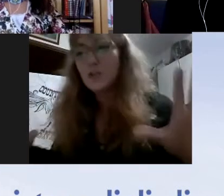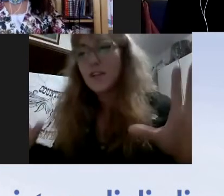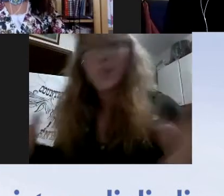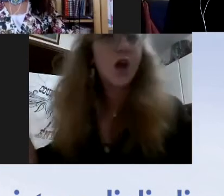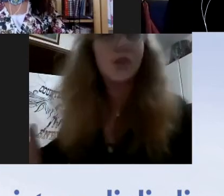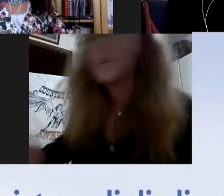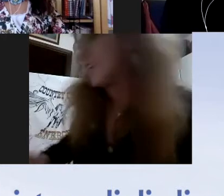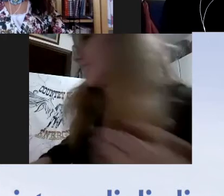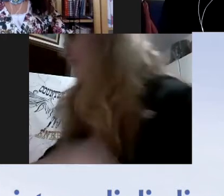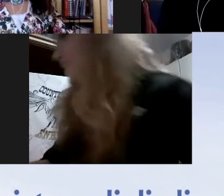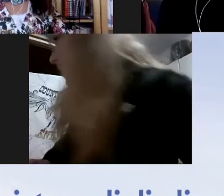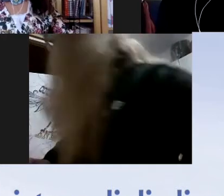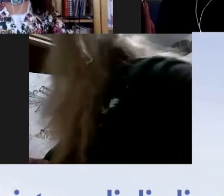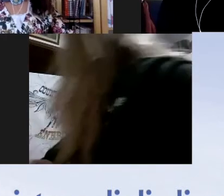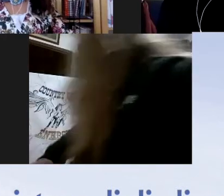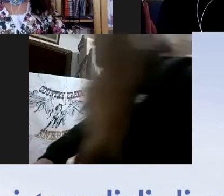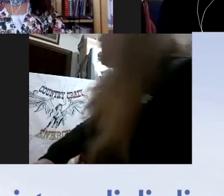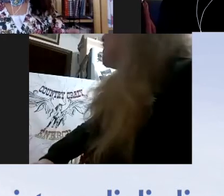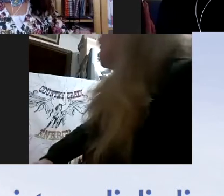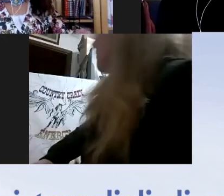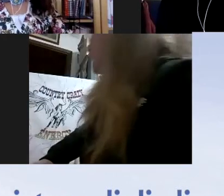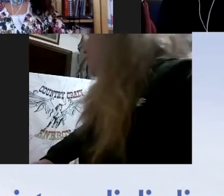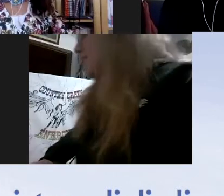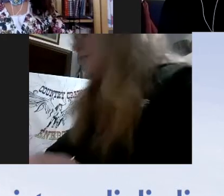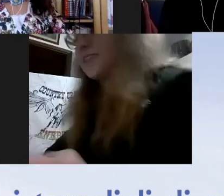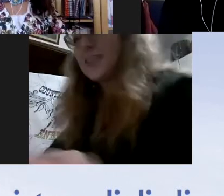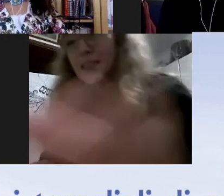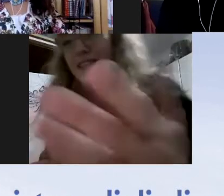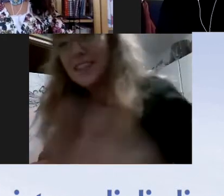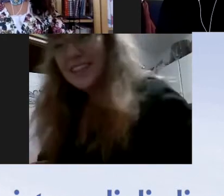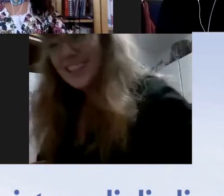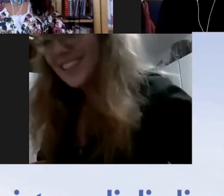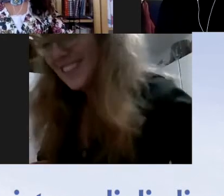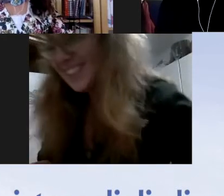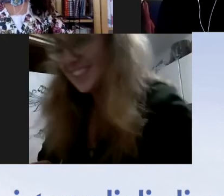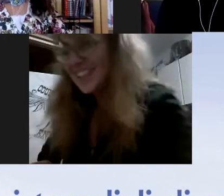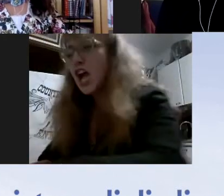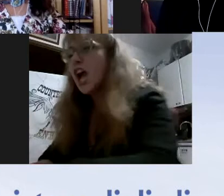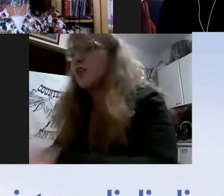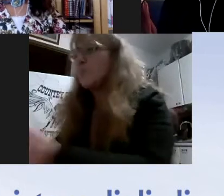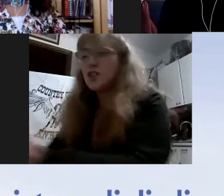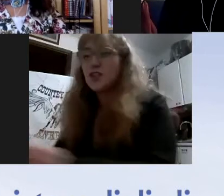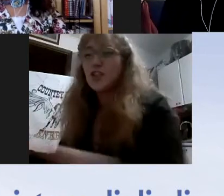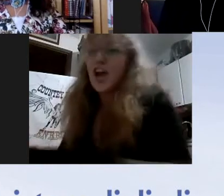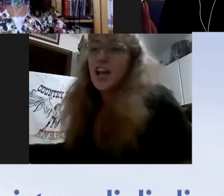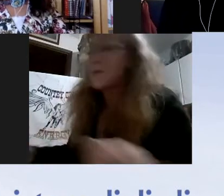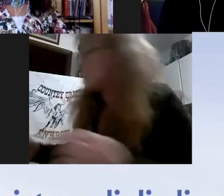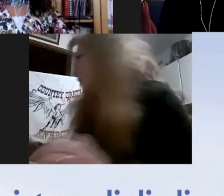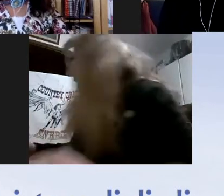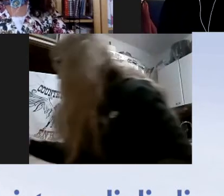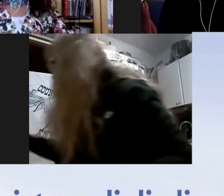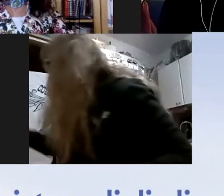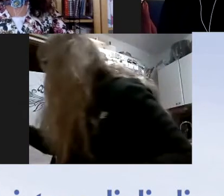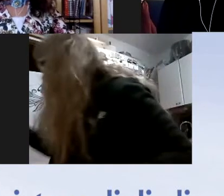prendere un tovagliolo. Giada, ecco, mi lanci. Ma così dopo che li ho usati. Esatto. No, non posso, male per